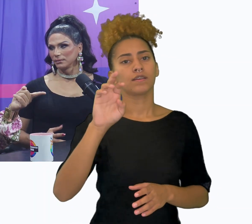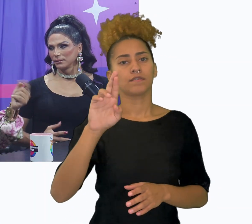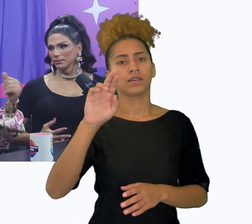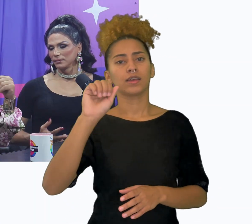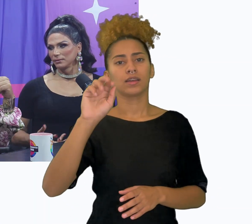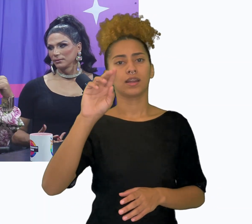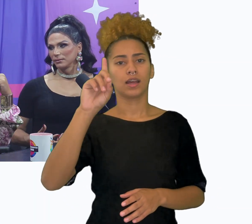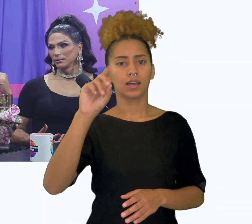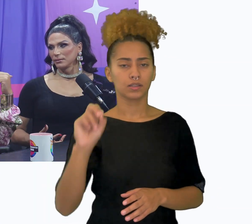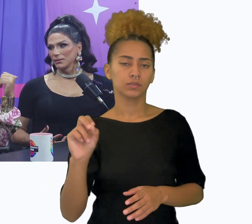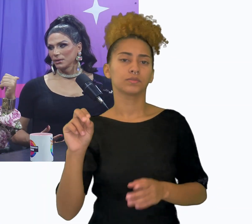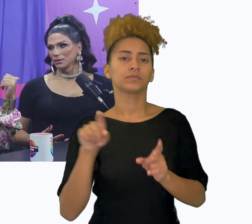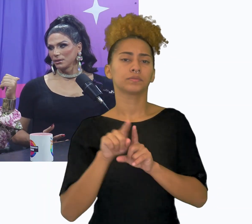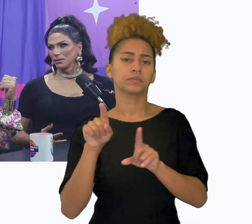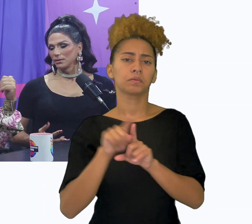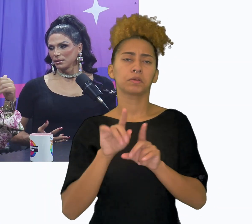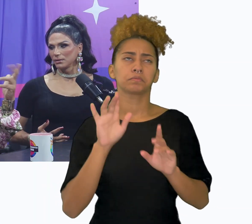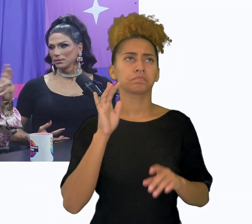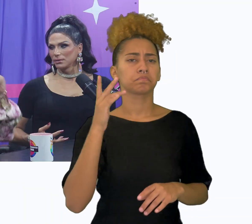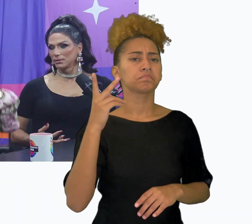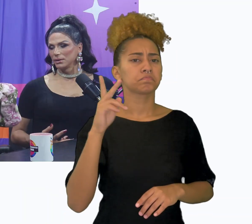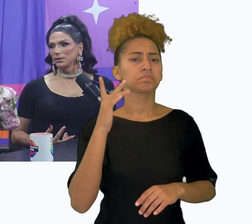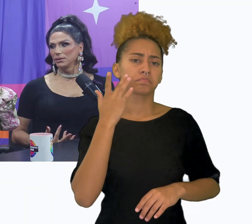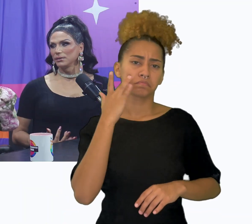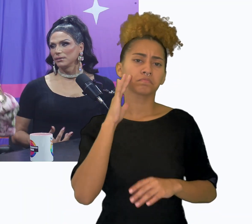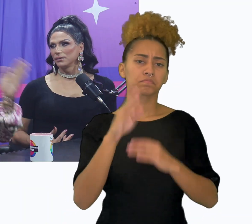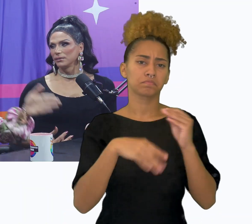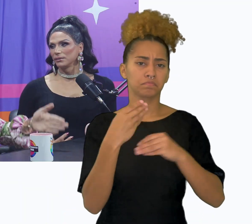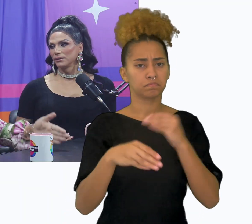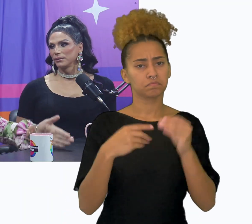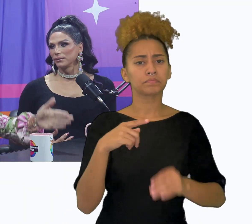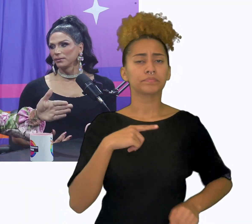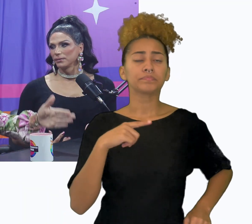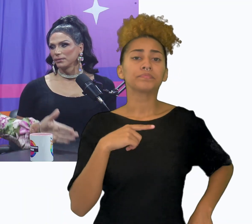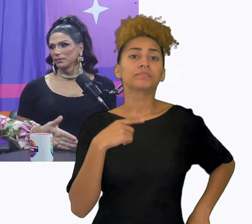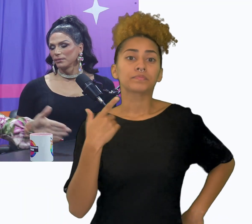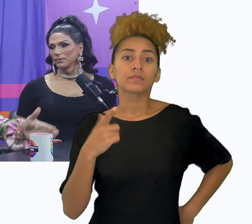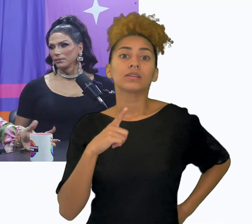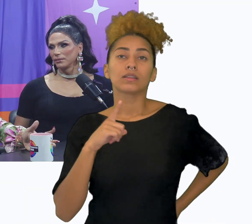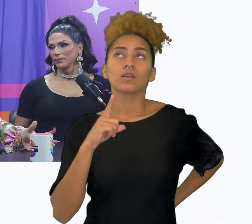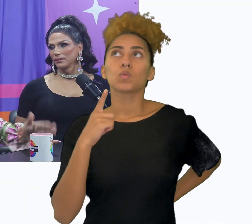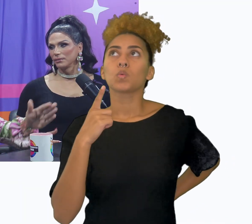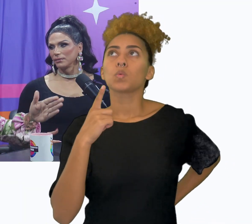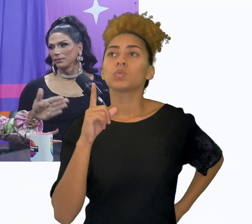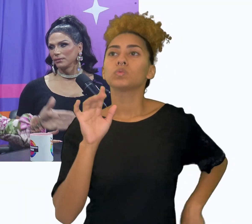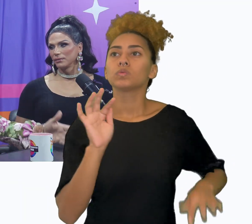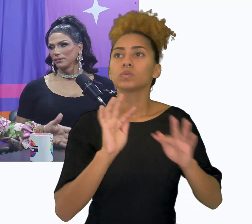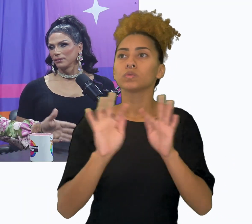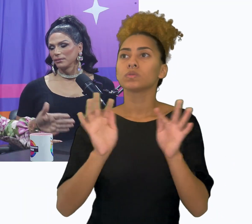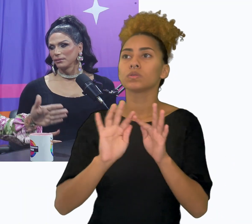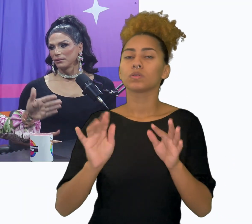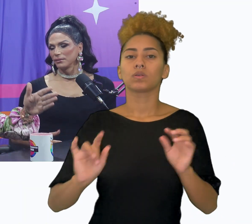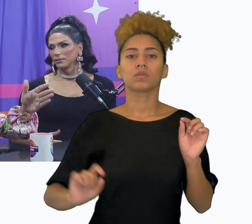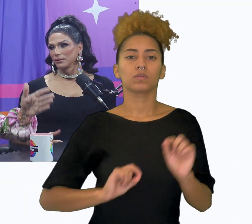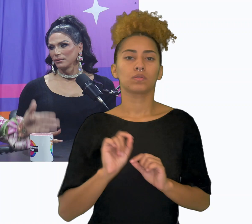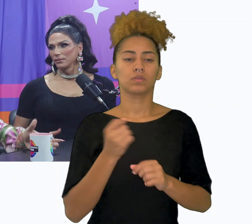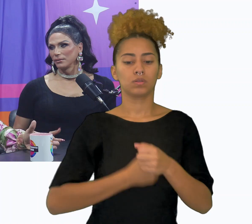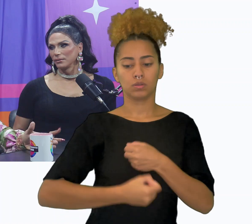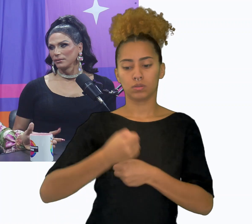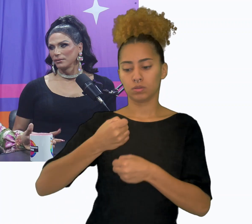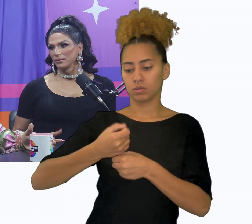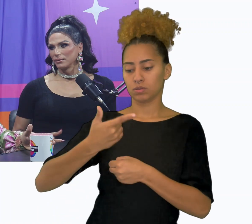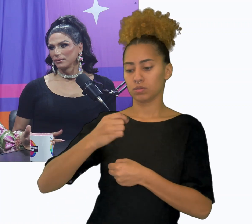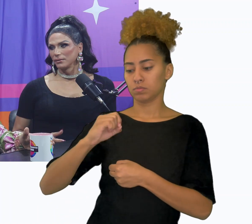da Colares e acho que teu também, né? Sim. Aí tem uma pausa. Em 2005, só